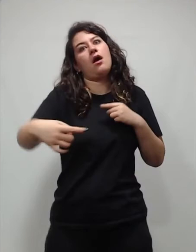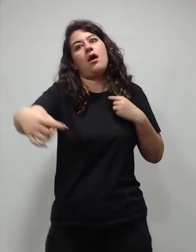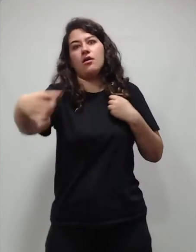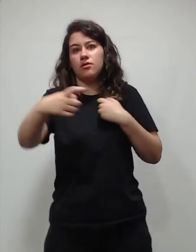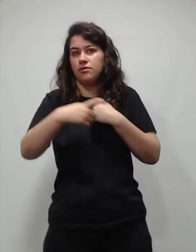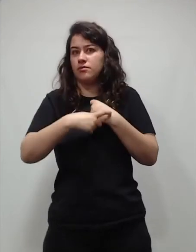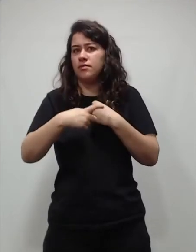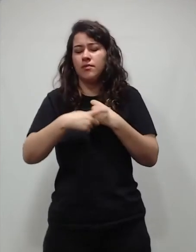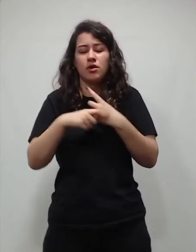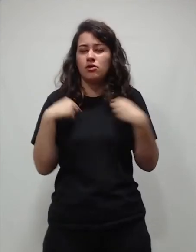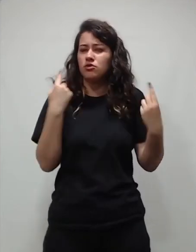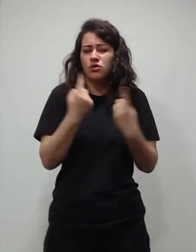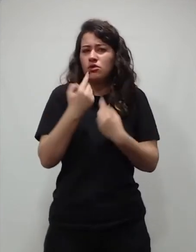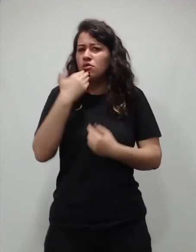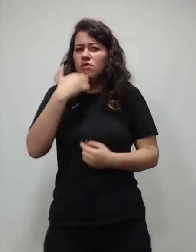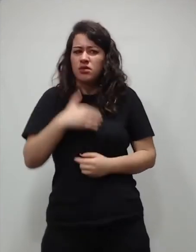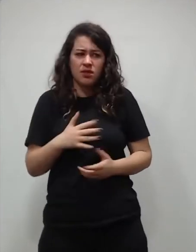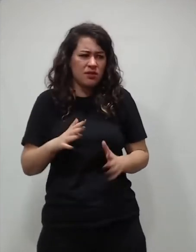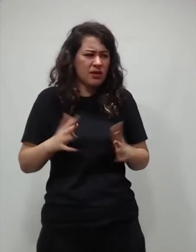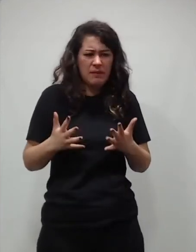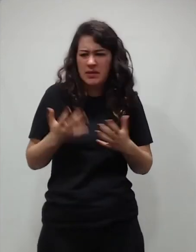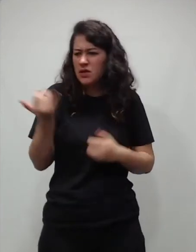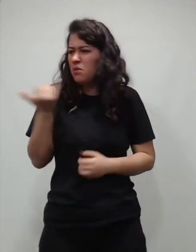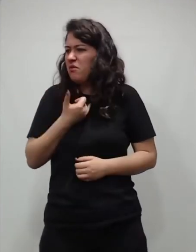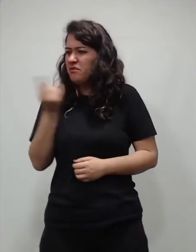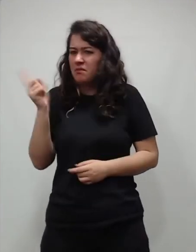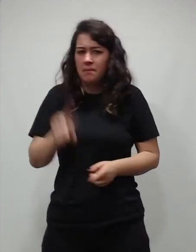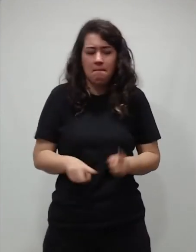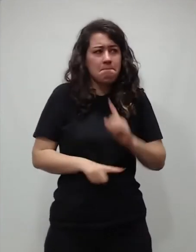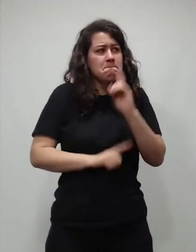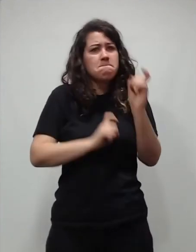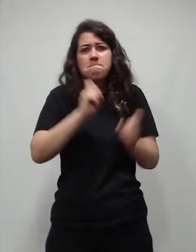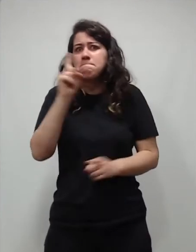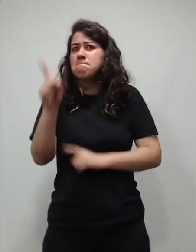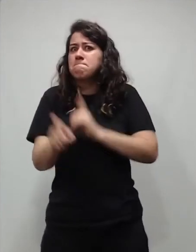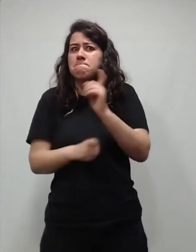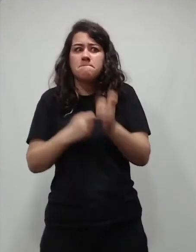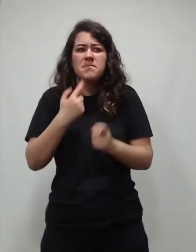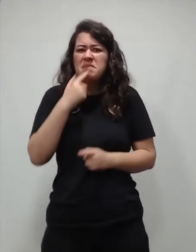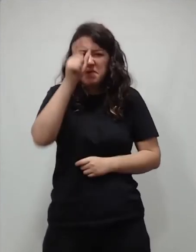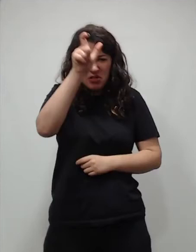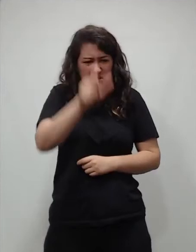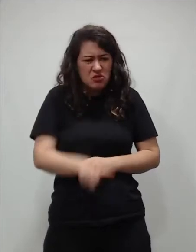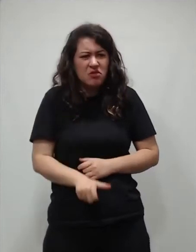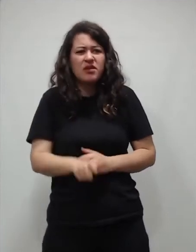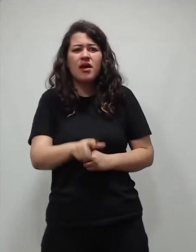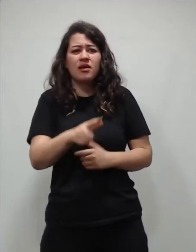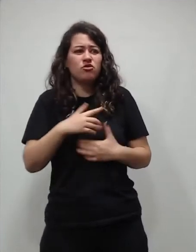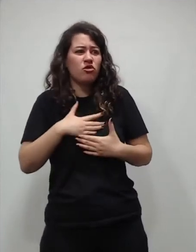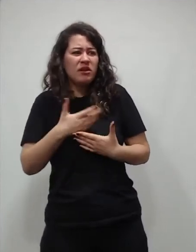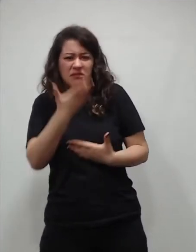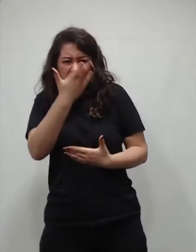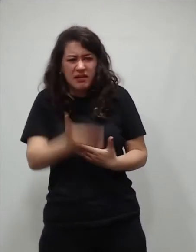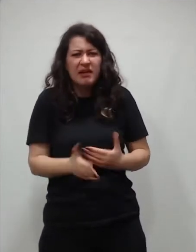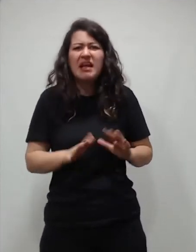mucho tiempo sin entender muy bien qué pasa con esta persona